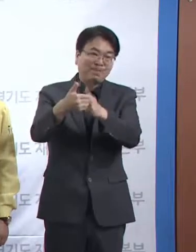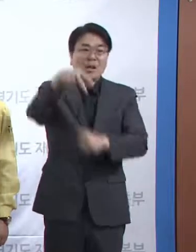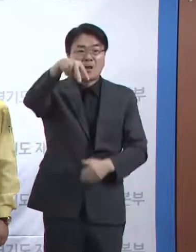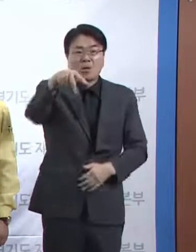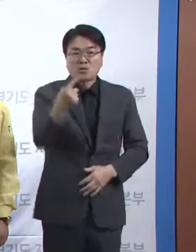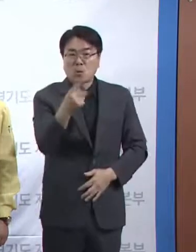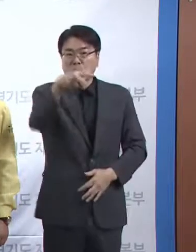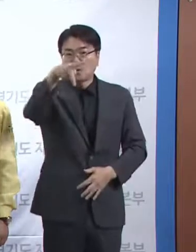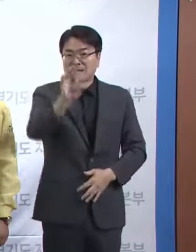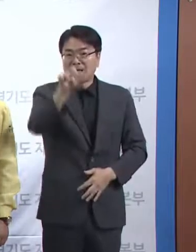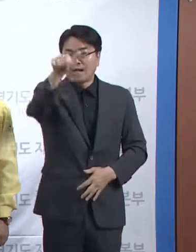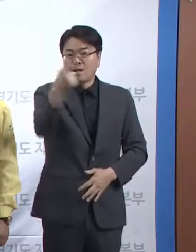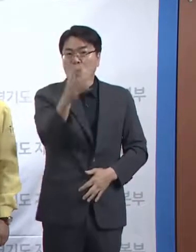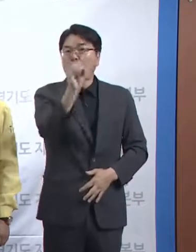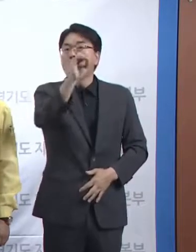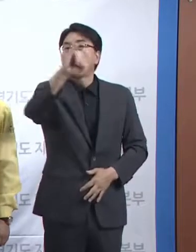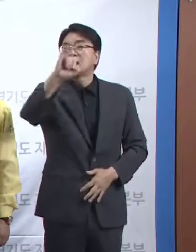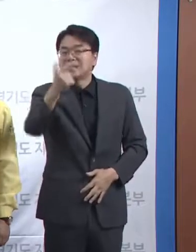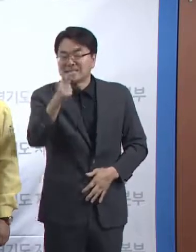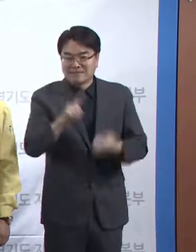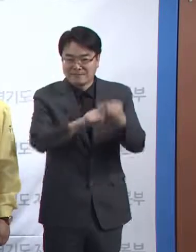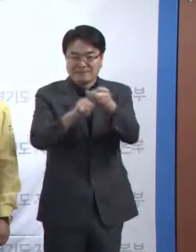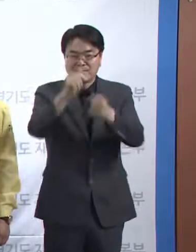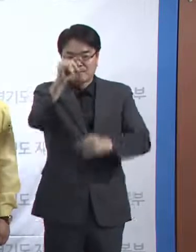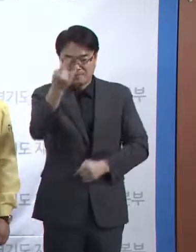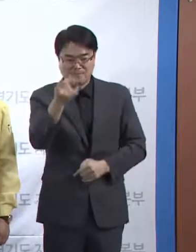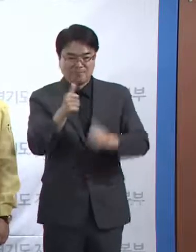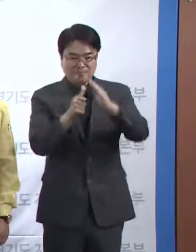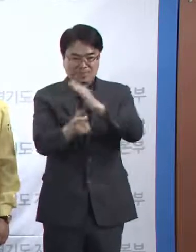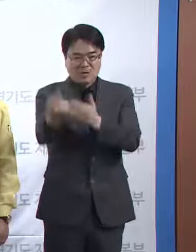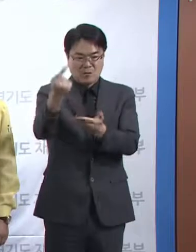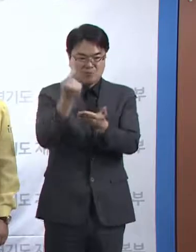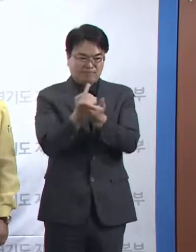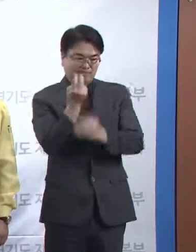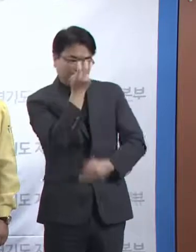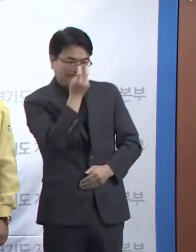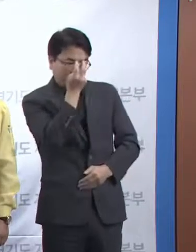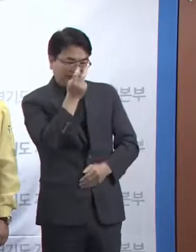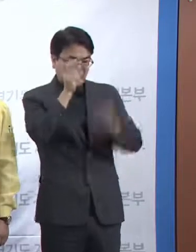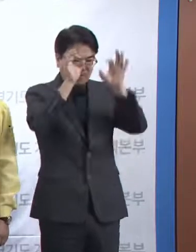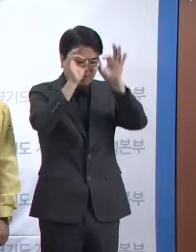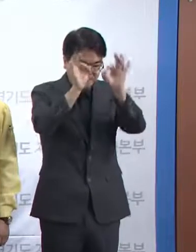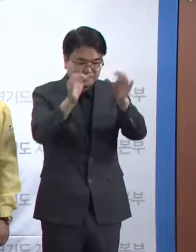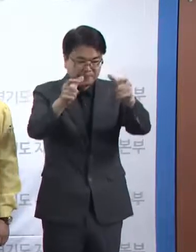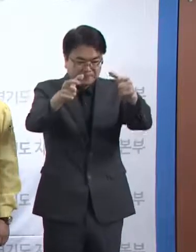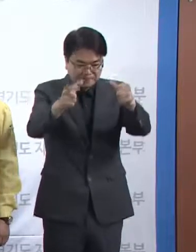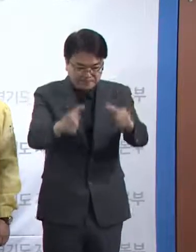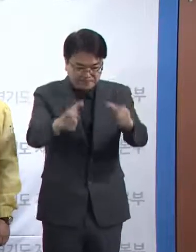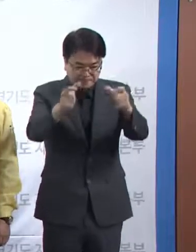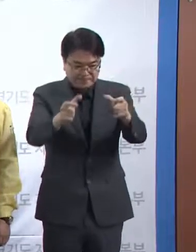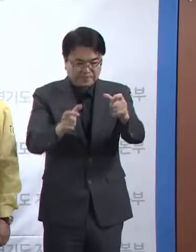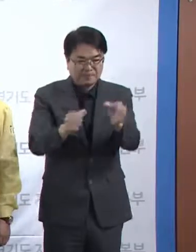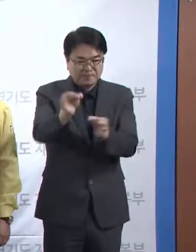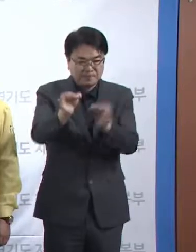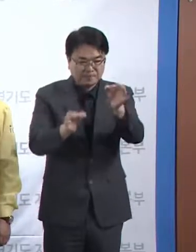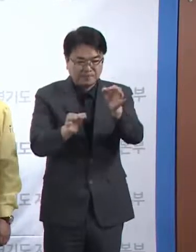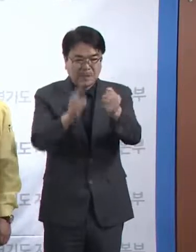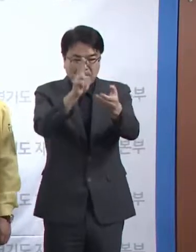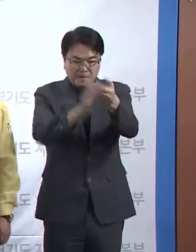소상공인연합회에서 전국 일반 소상공인들을 대상으로 조사한 바에 따르면 재확산 이후 매출액이 90% 이상 줄었다는